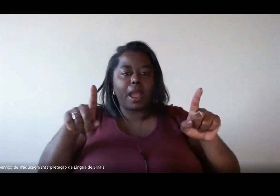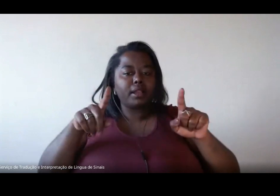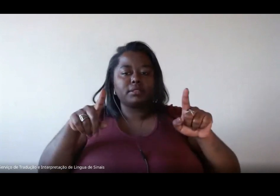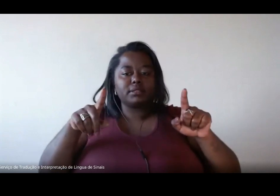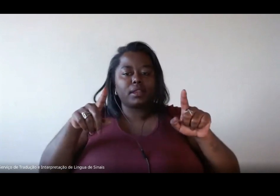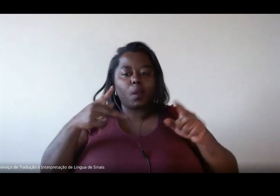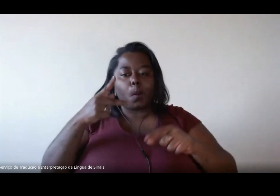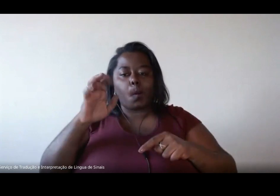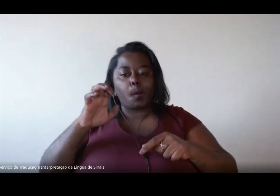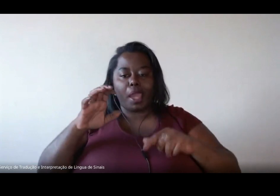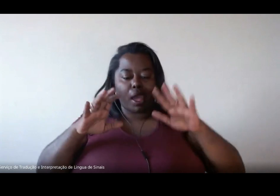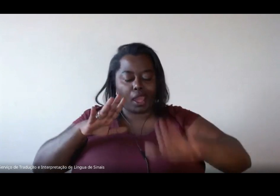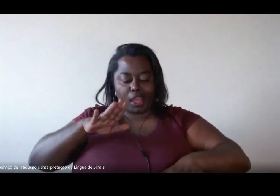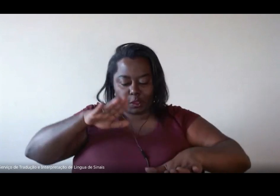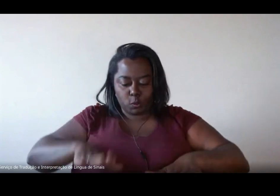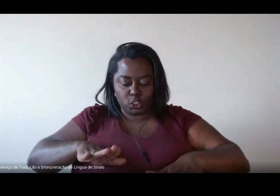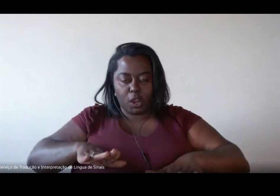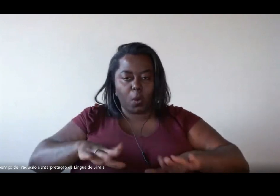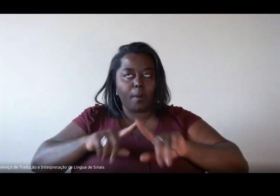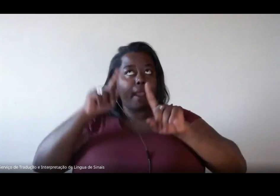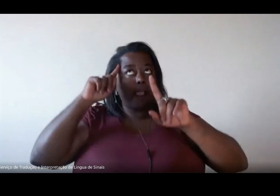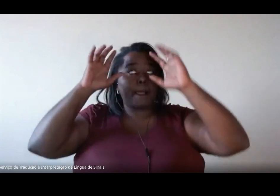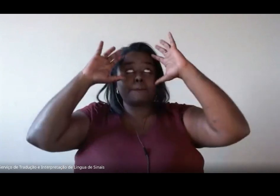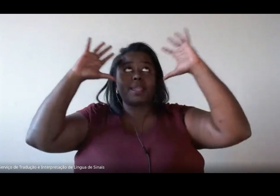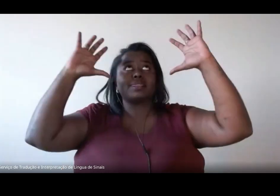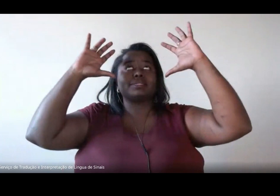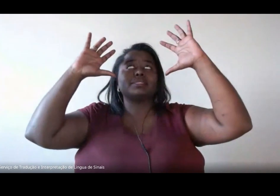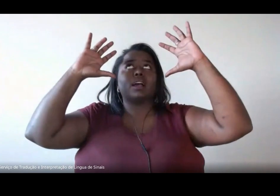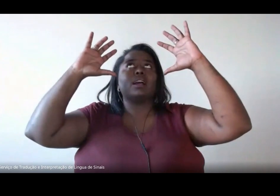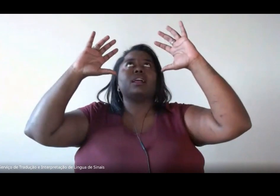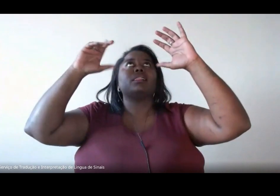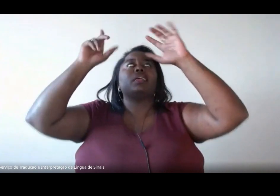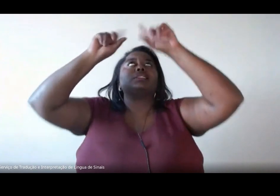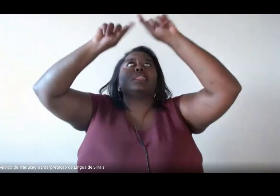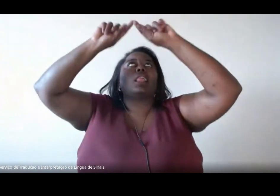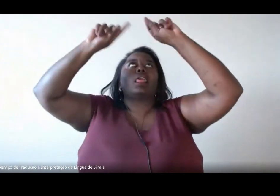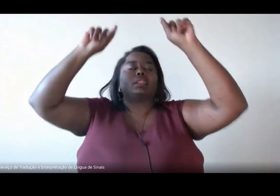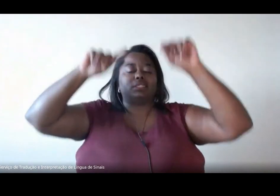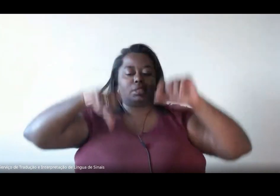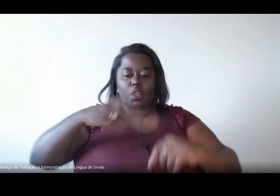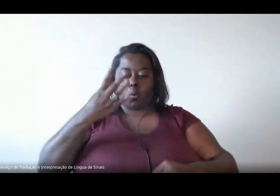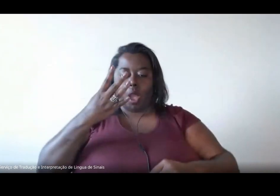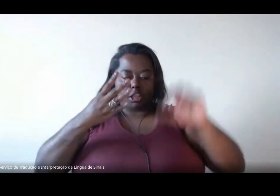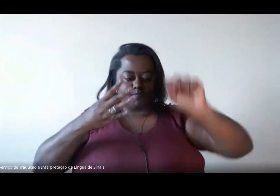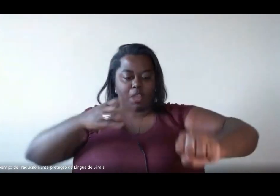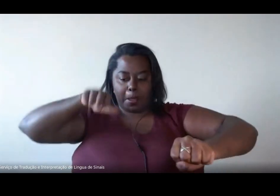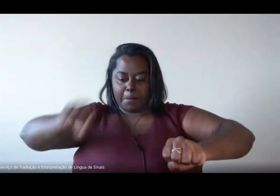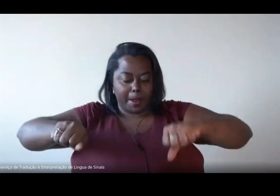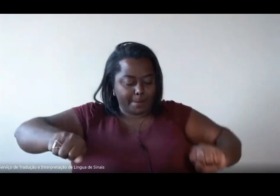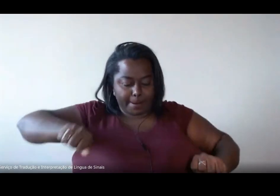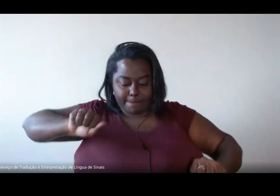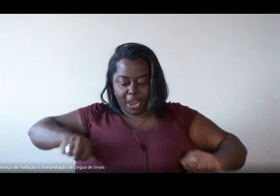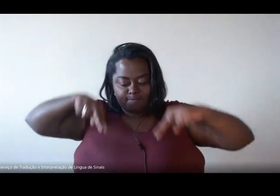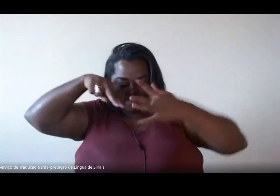a cabeça nas estrelas, né? O centauro, eu acho que essa posição do centauro, que tem as quatro